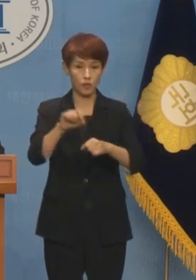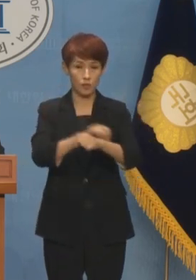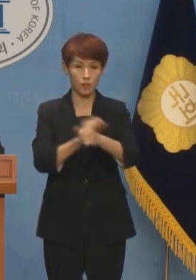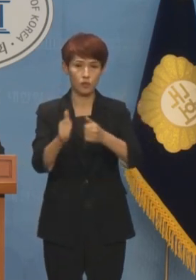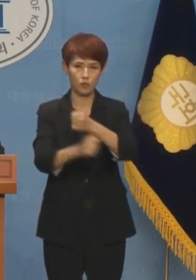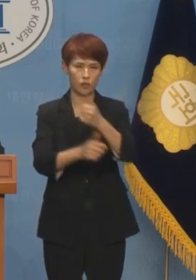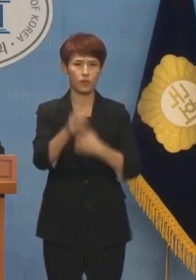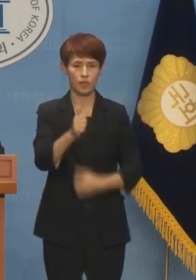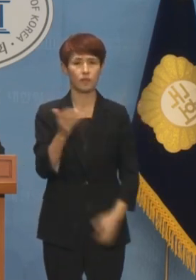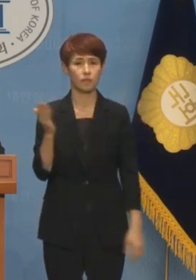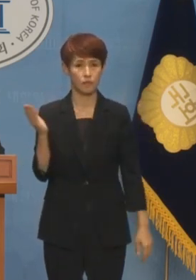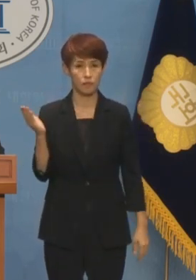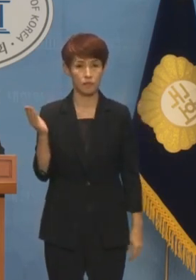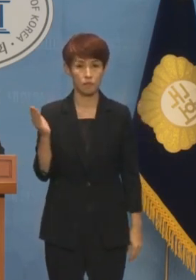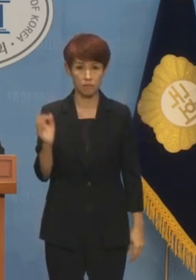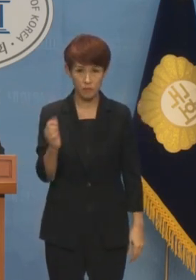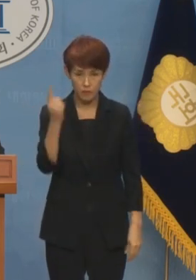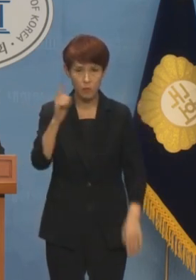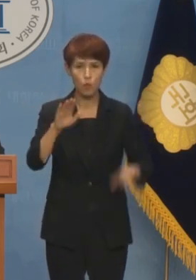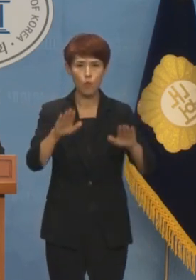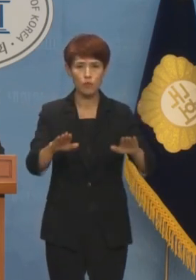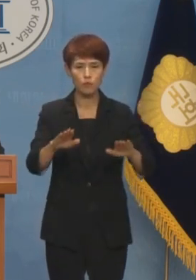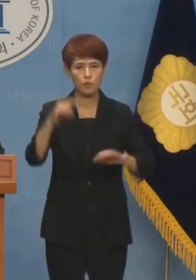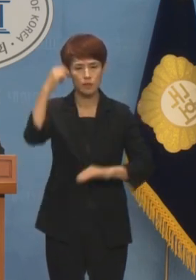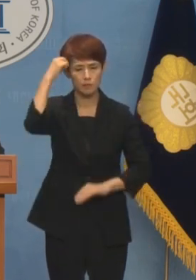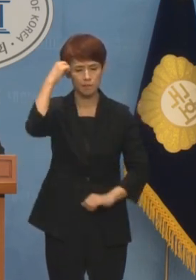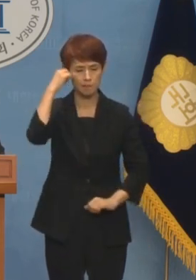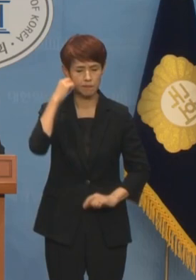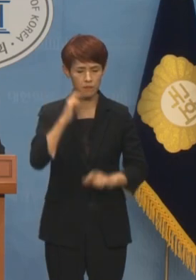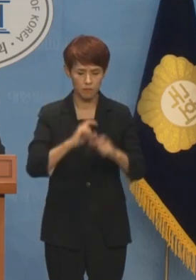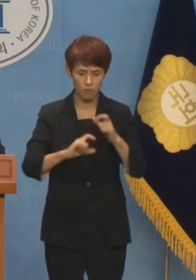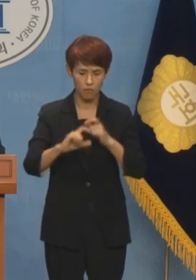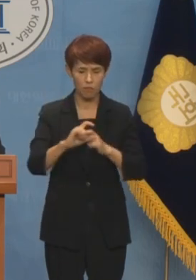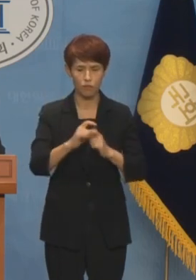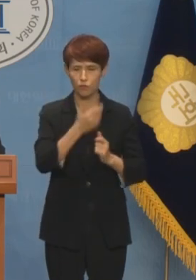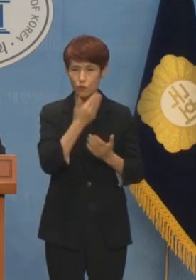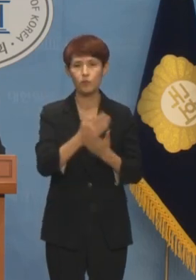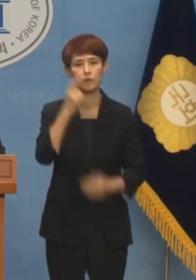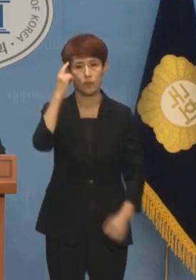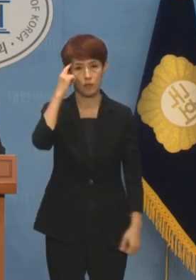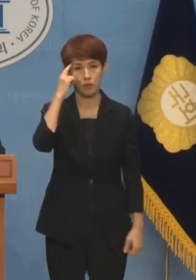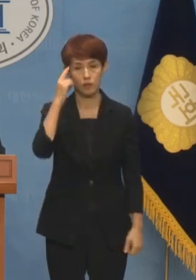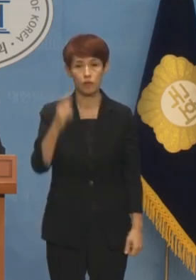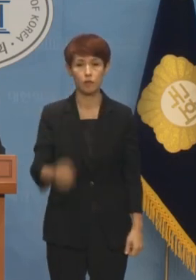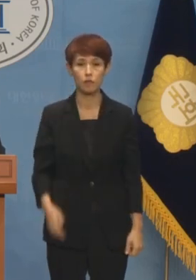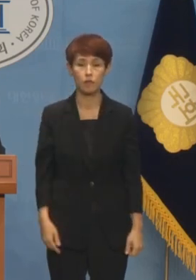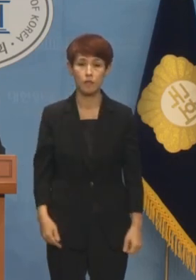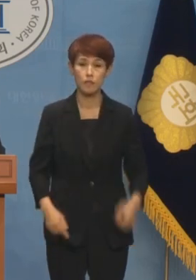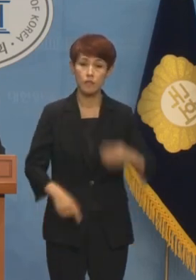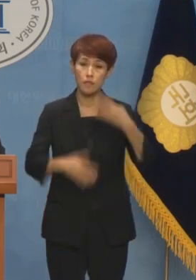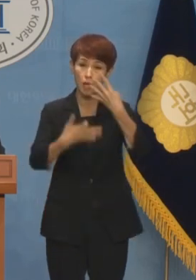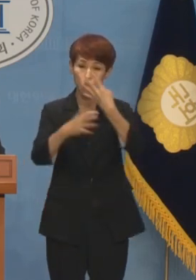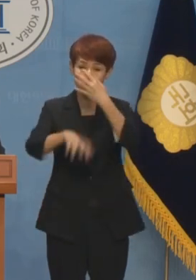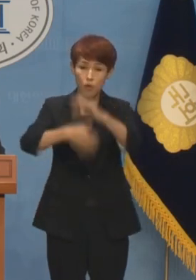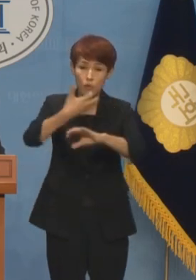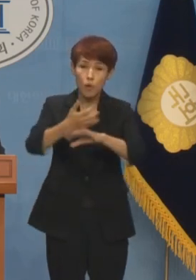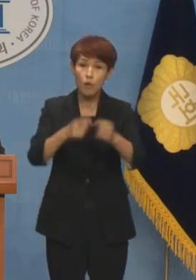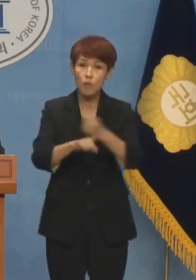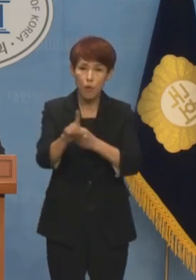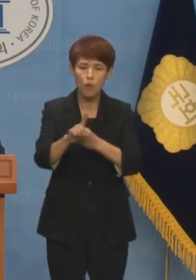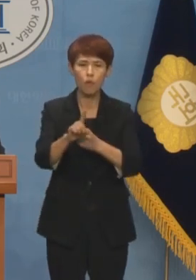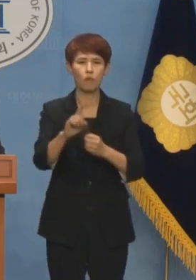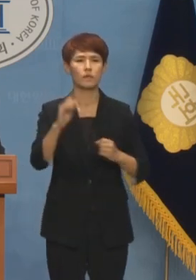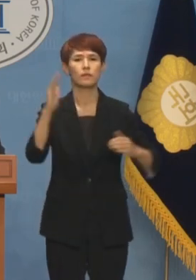혁명 기념일이 더 뜻깊게 다가옵니다. 아시는 것처럼 4.19 혁명은